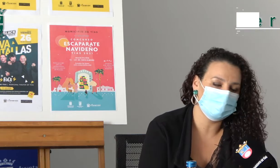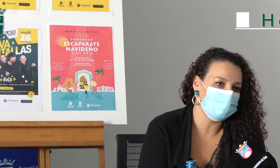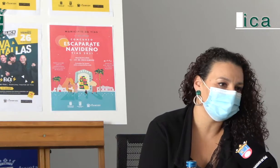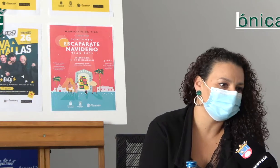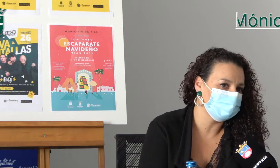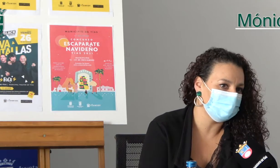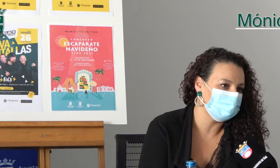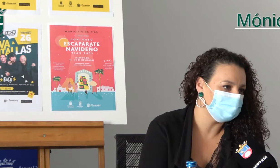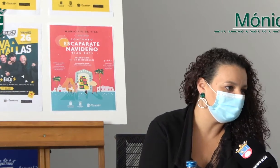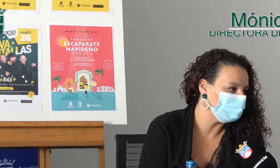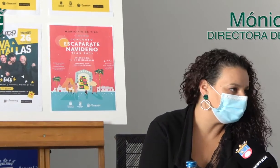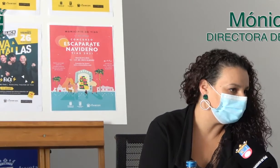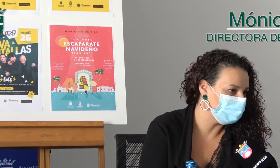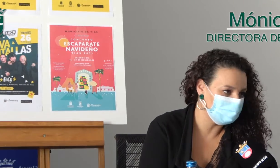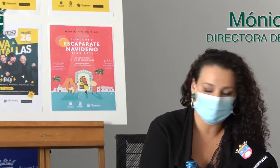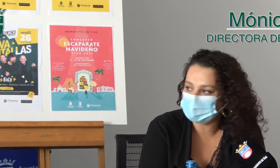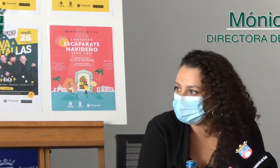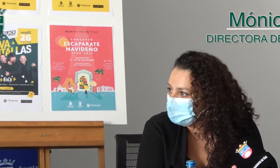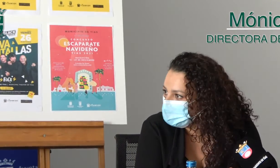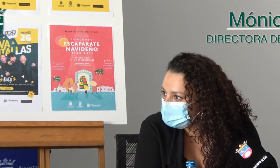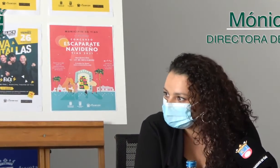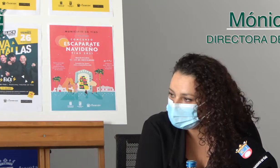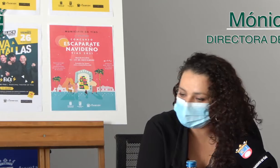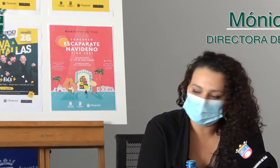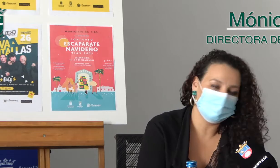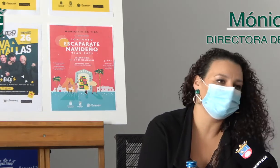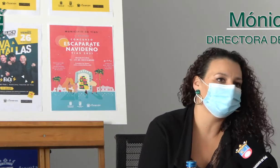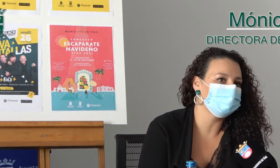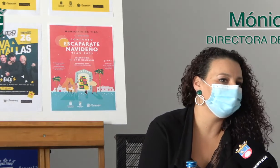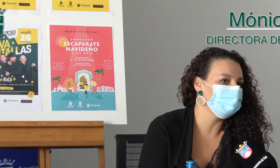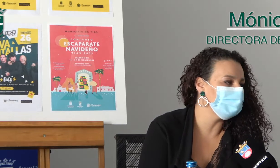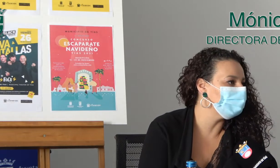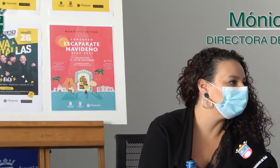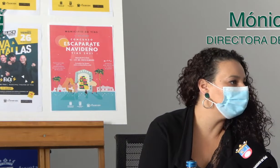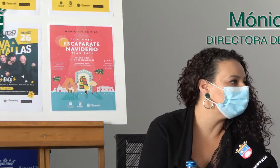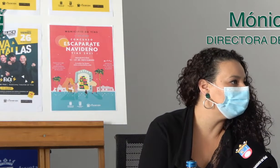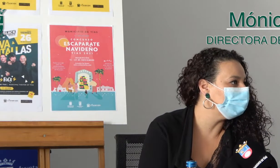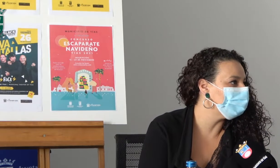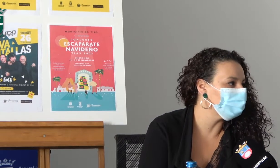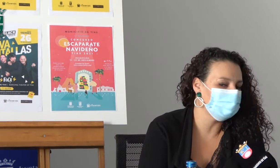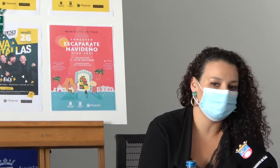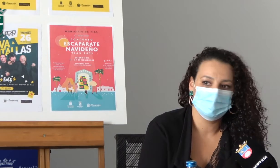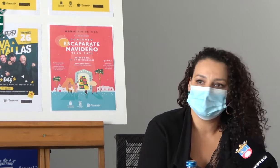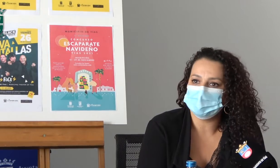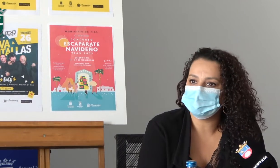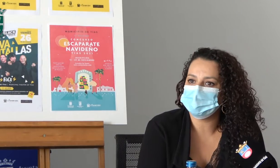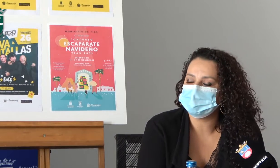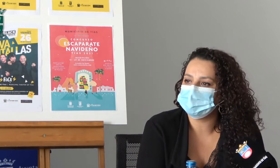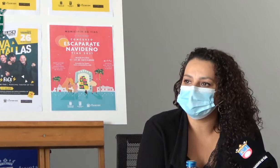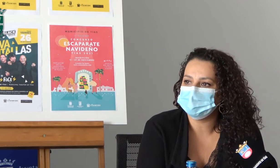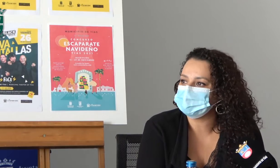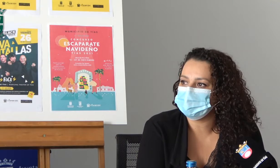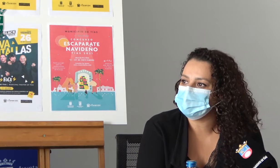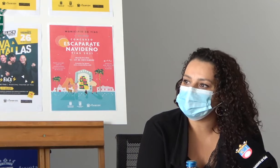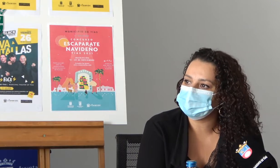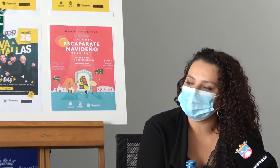personas con discapacidad intelectual después de la pandemia del COVID, igual que ha comentado el alcalde, que ha afectado muchísimo en general a la sociedad, a este